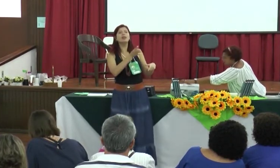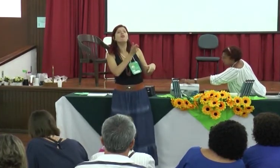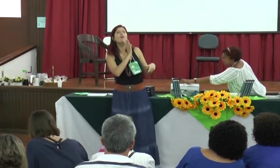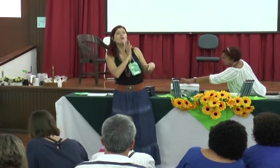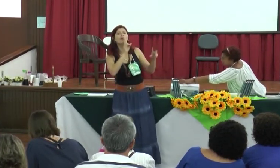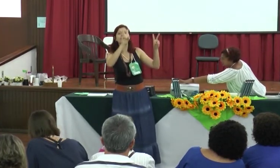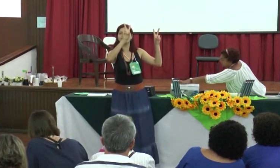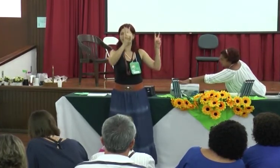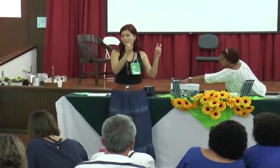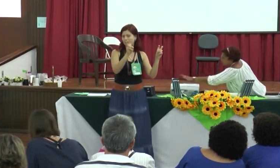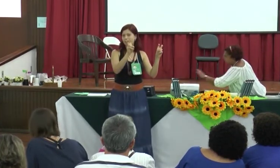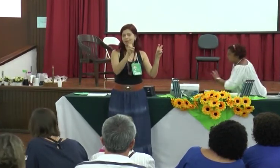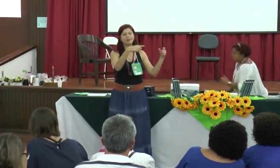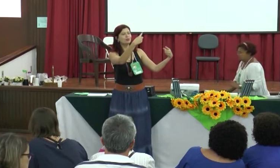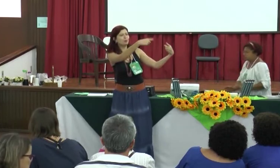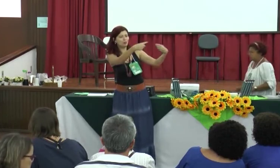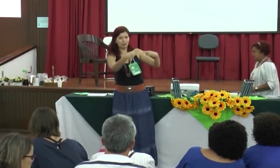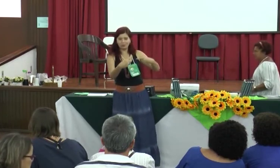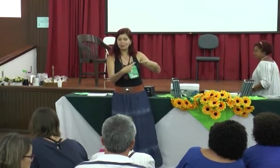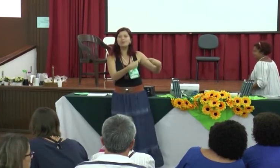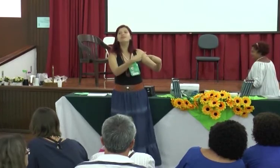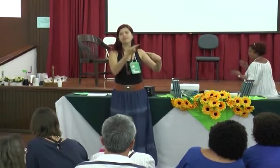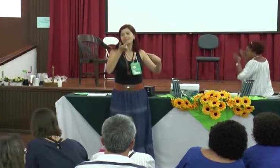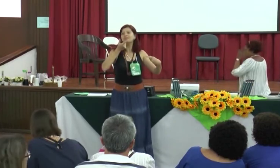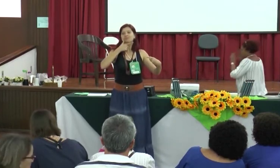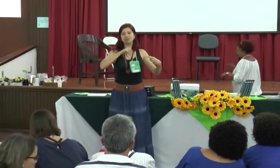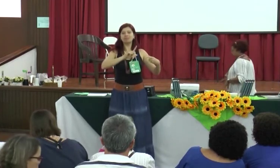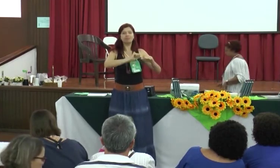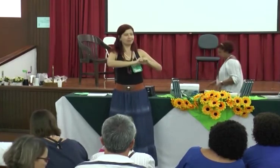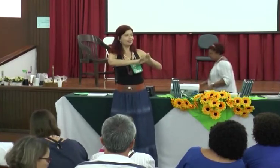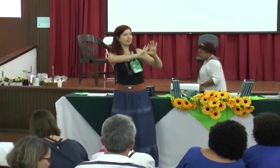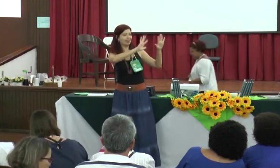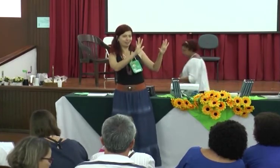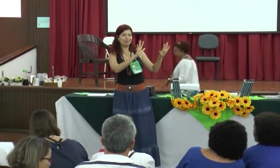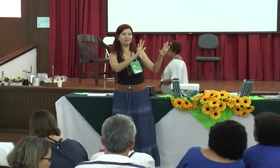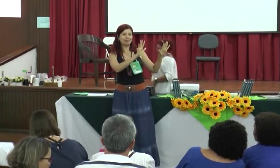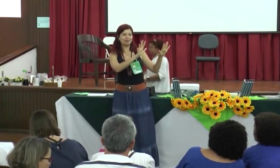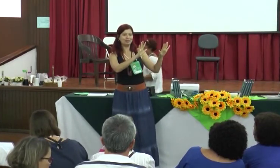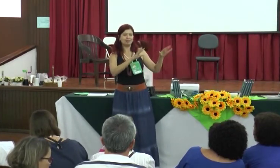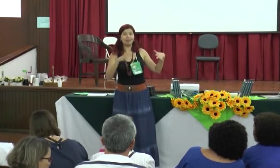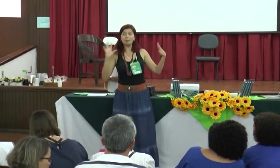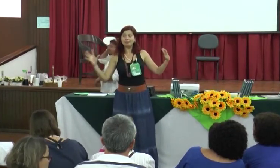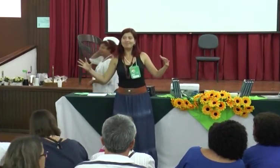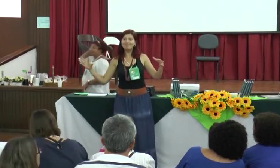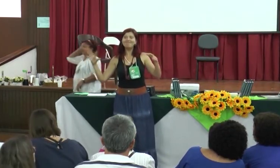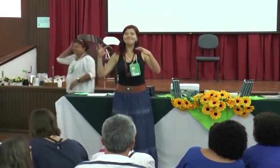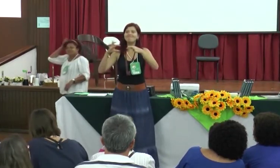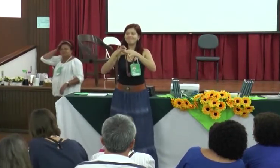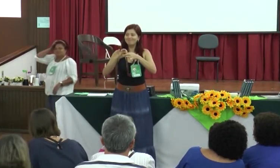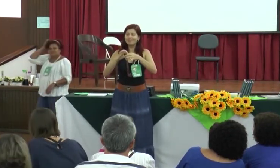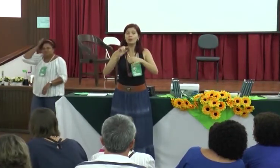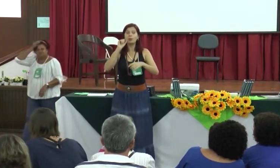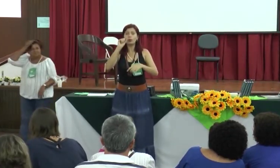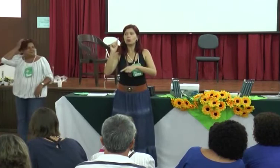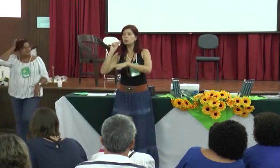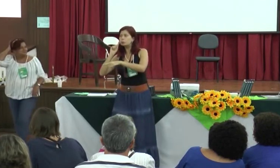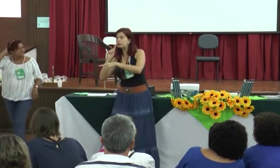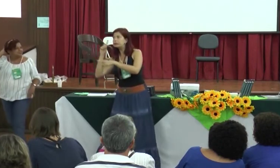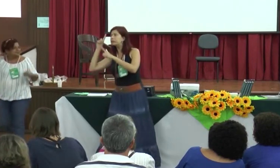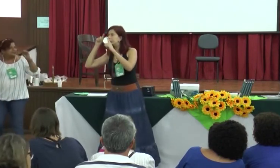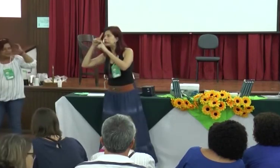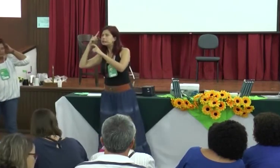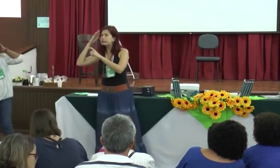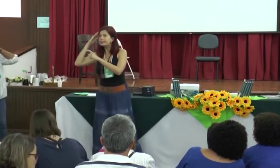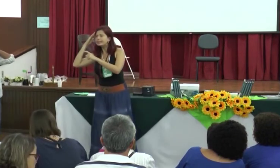a maioria é espírita, conhece o tema, debateram, e eles conseguiram explicar claramente. E aí a gente